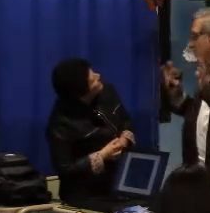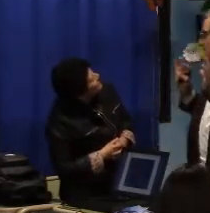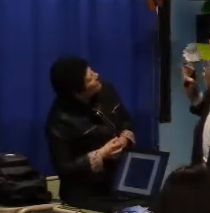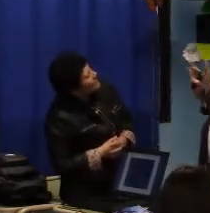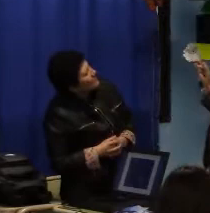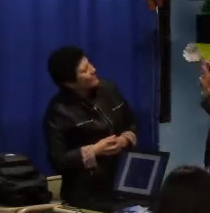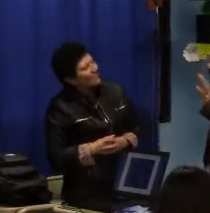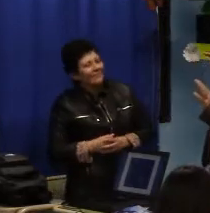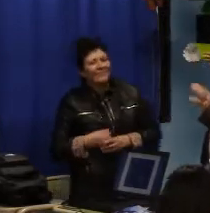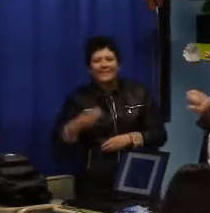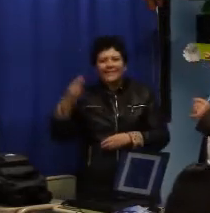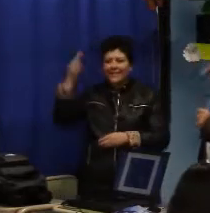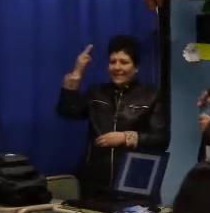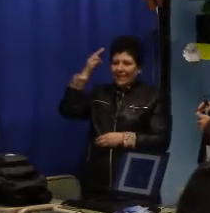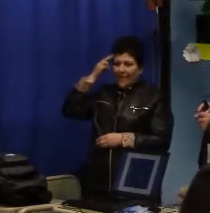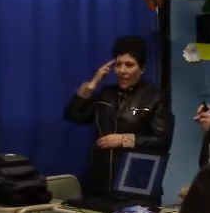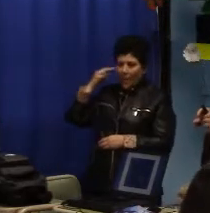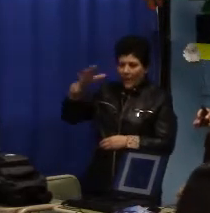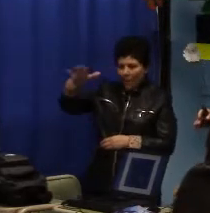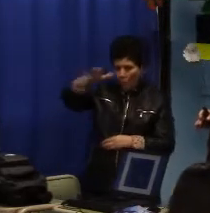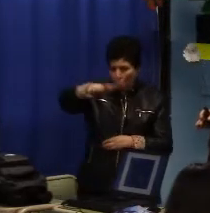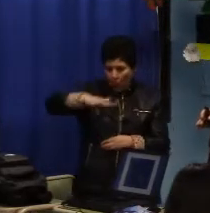Nueve lugares en Argentina